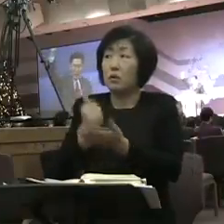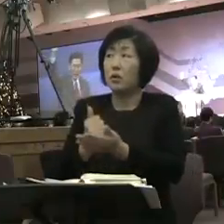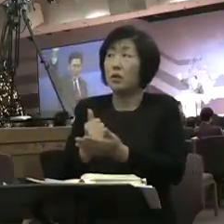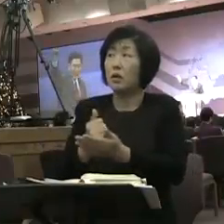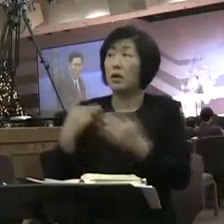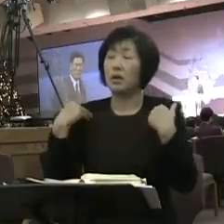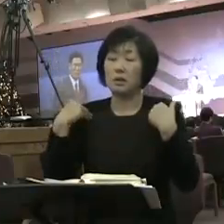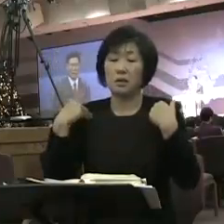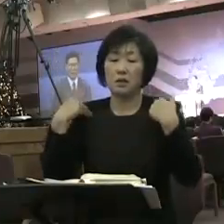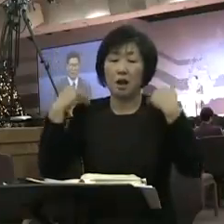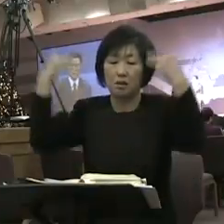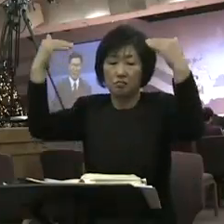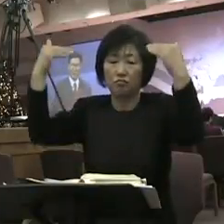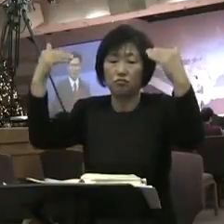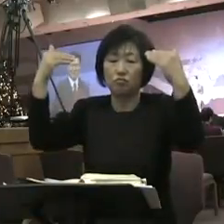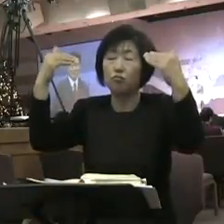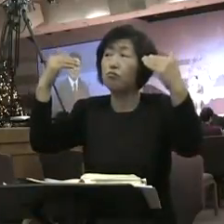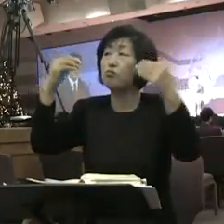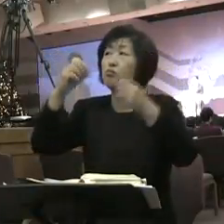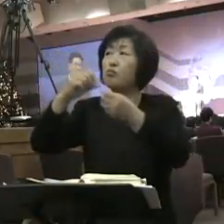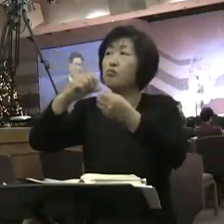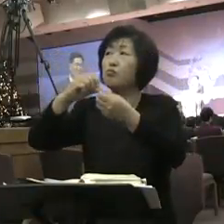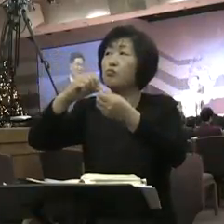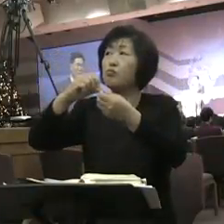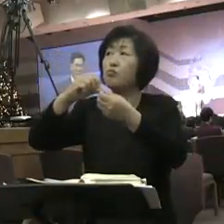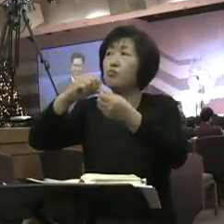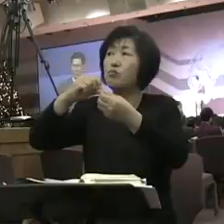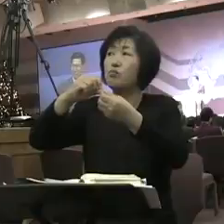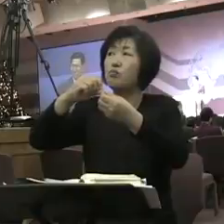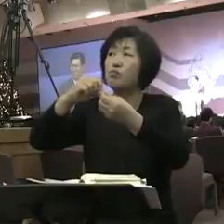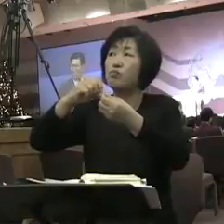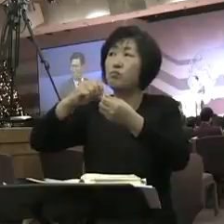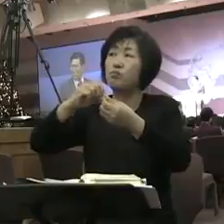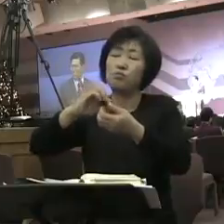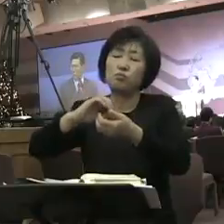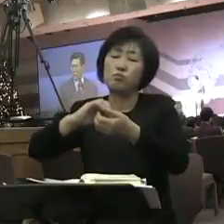장성한 분량까지 우리가 올라갈 수 있도록. 근데 여러분 한번 생각해 보세요.